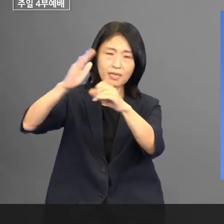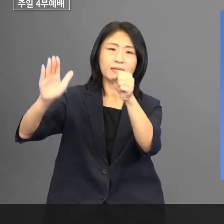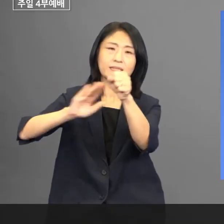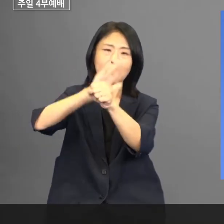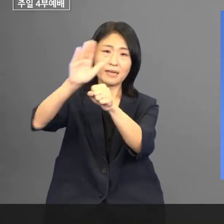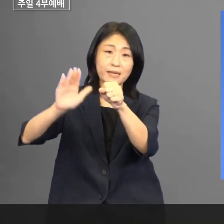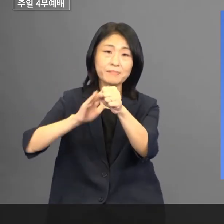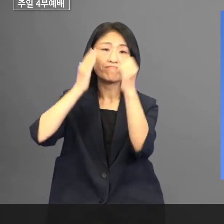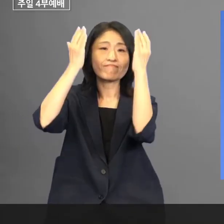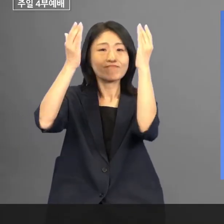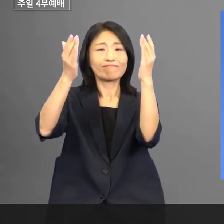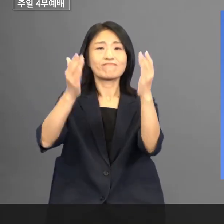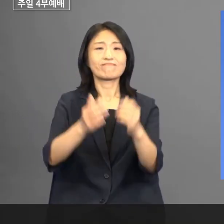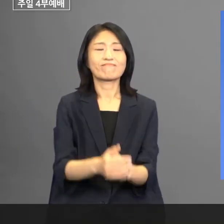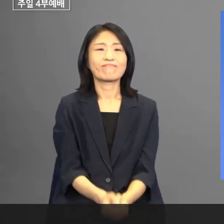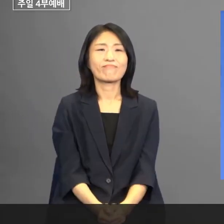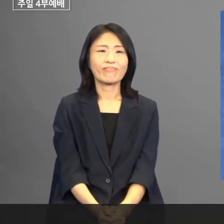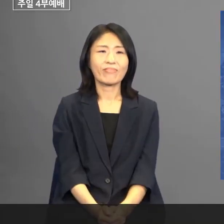사랑합니다.